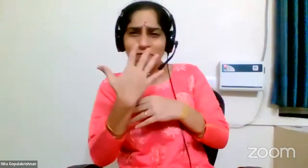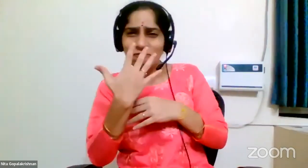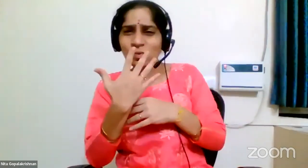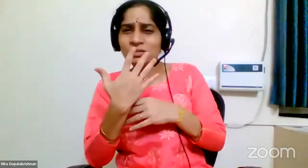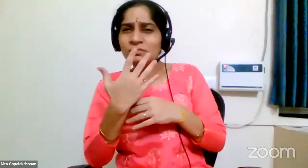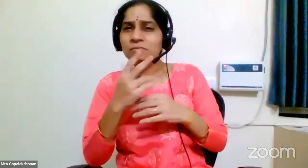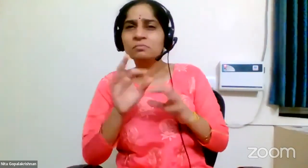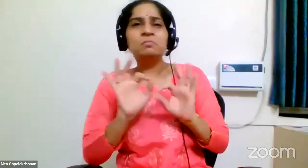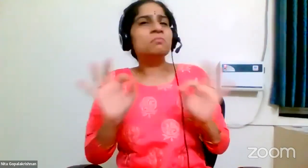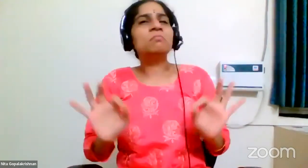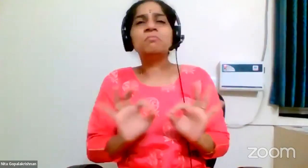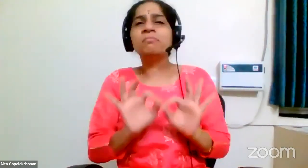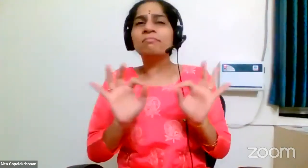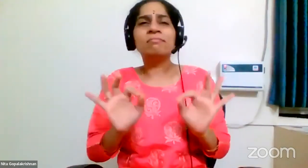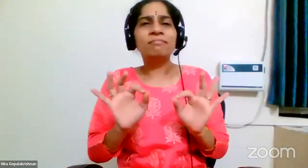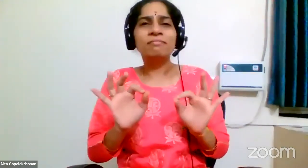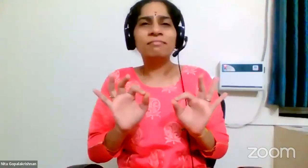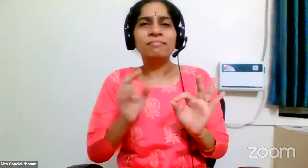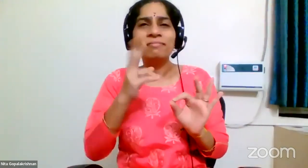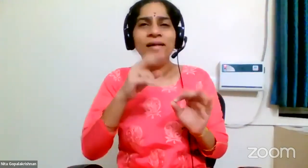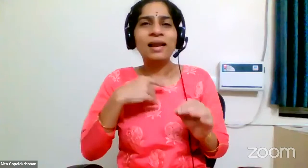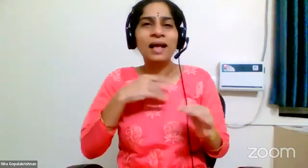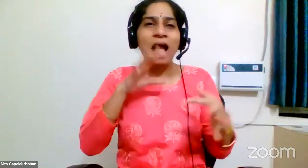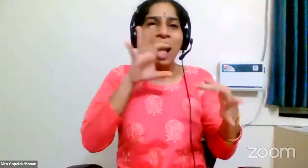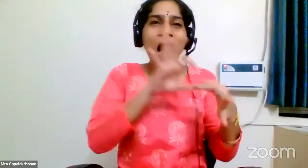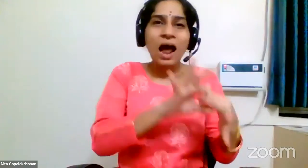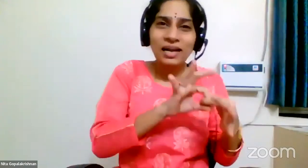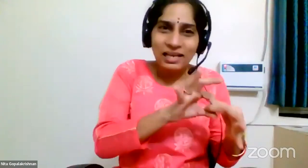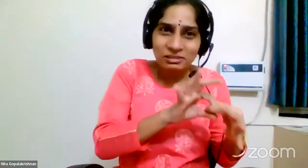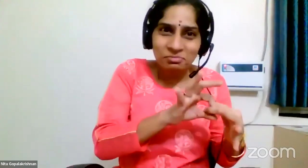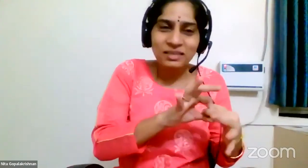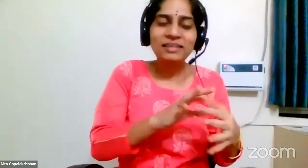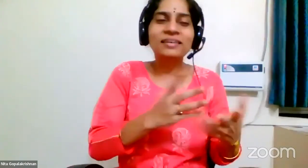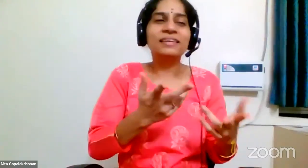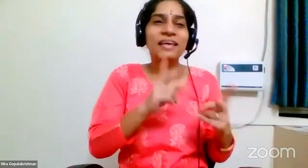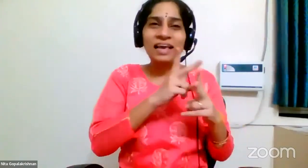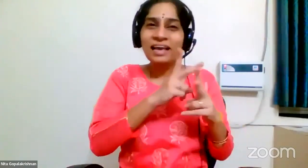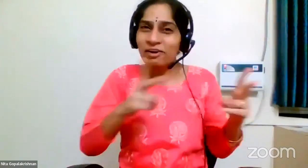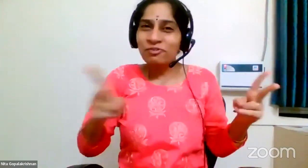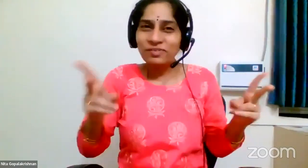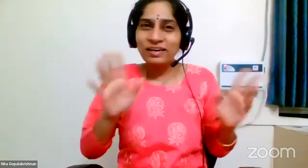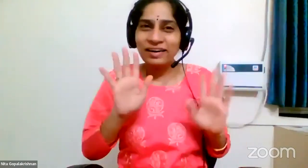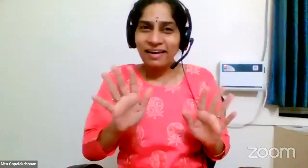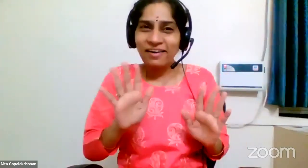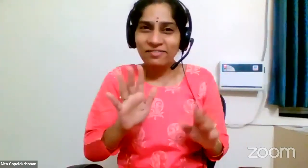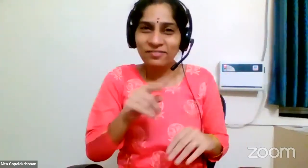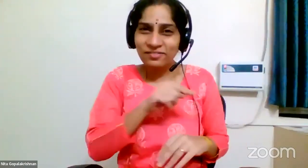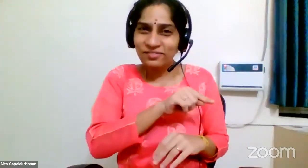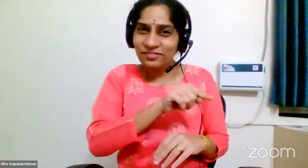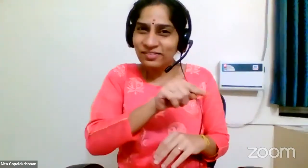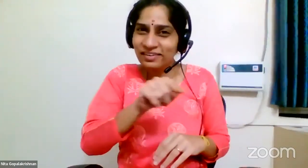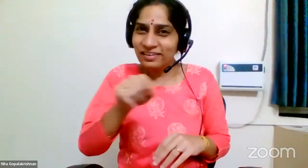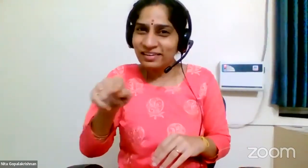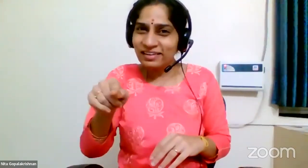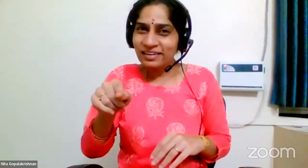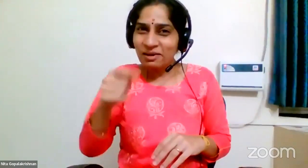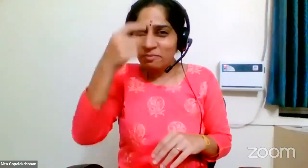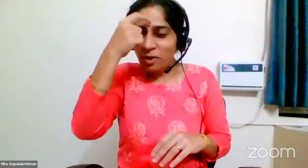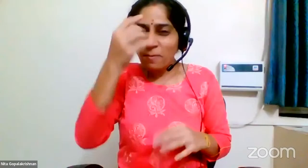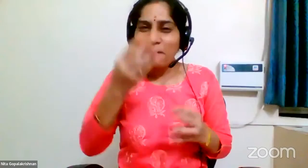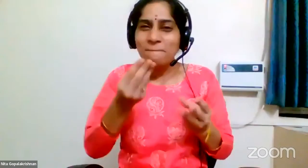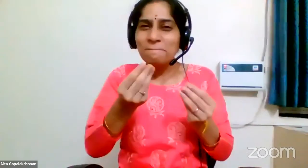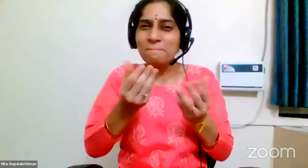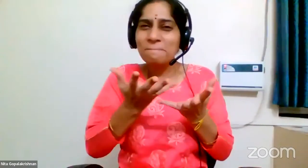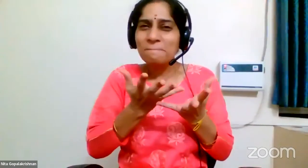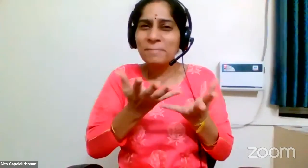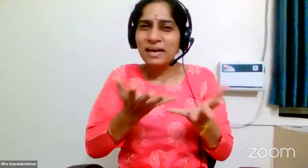से जितना भी बंधन प्राप्त होता है, दुख और सुख प्राप्त होता है, भगवान उन सुख और दुख से पूर्ण रूप से मुक्त हैं। उनको